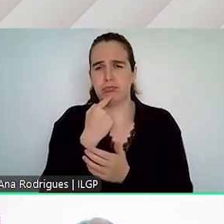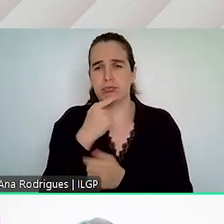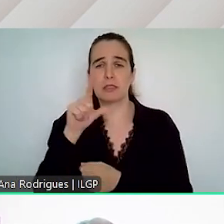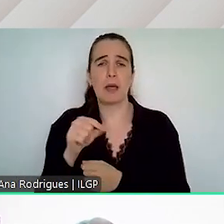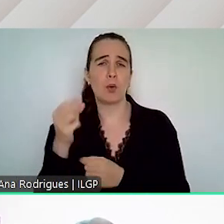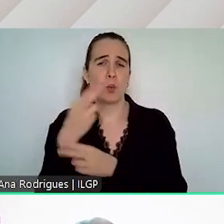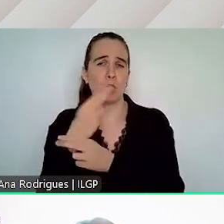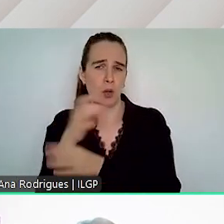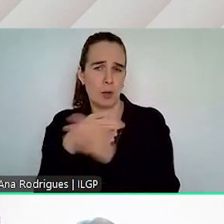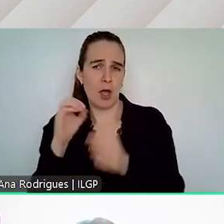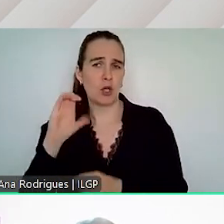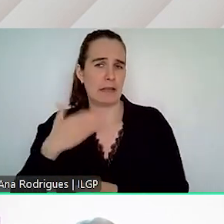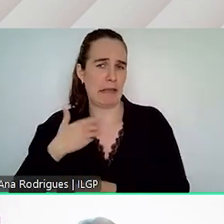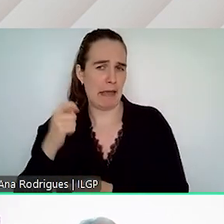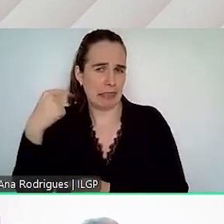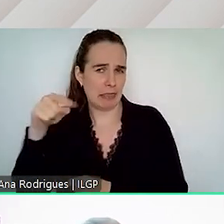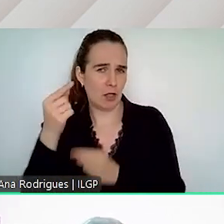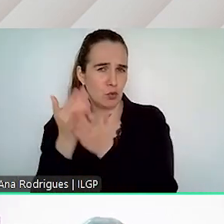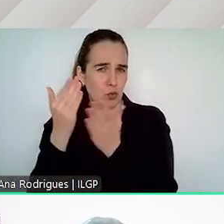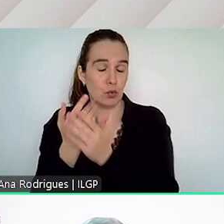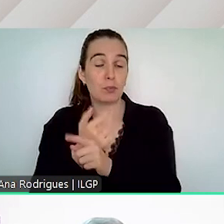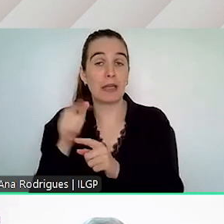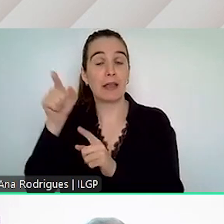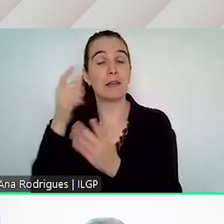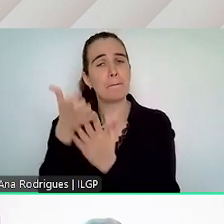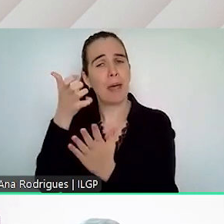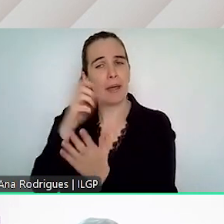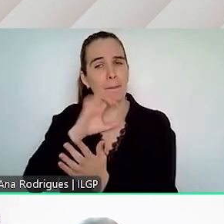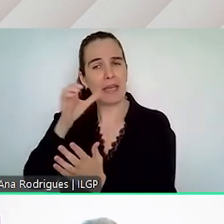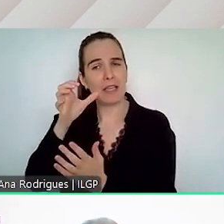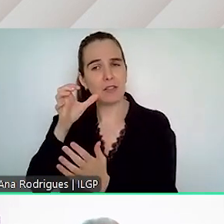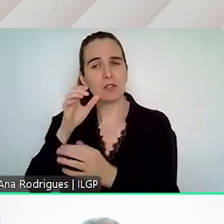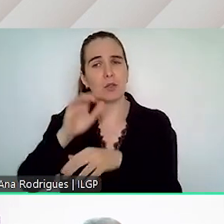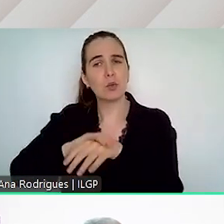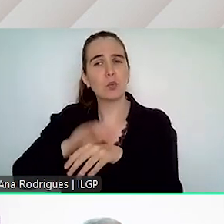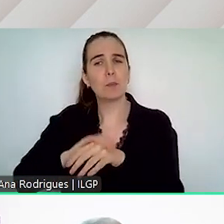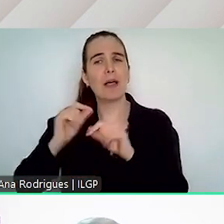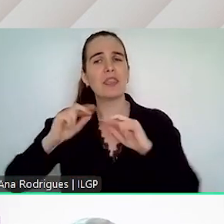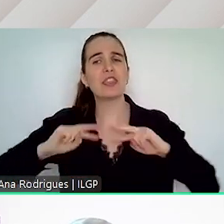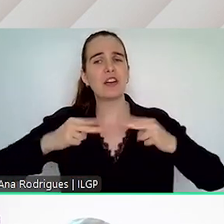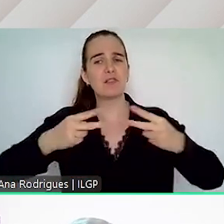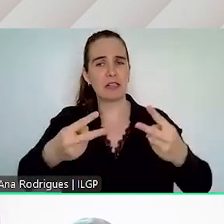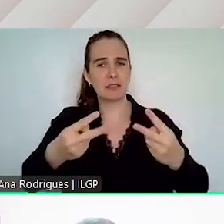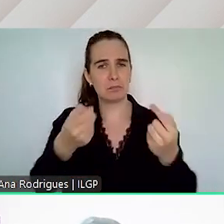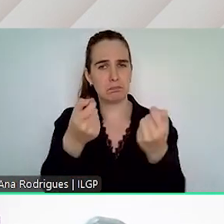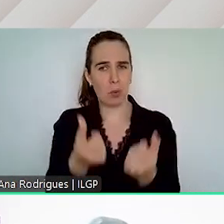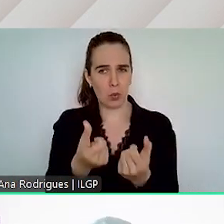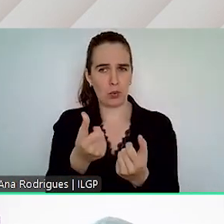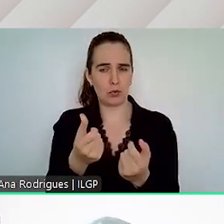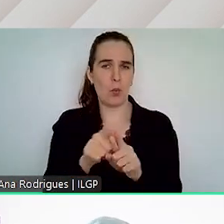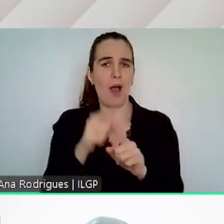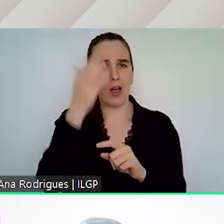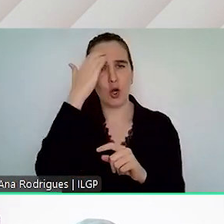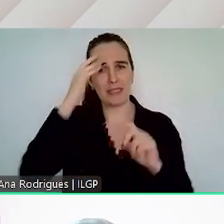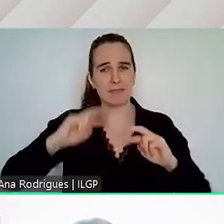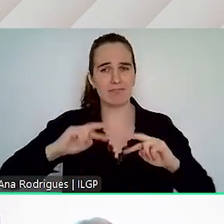outros, em que o nosso país se distingue por ter poucas transferências, poucas competências a nível